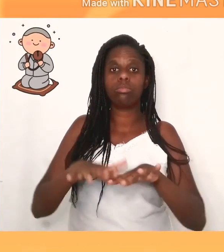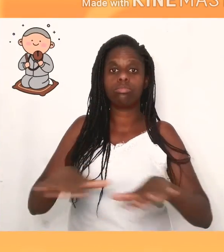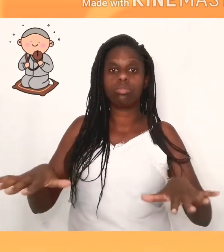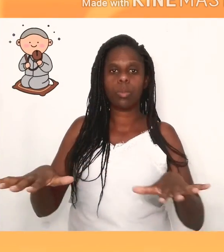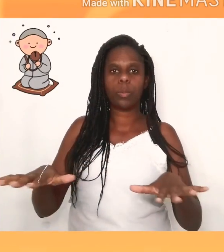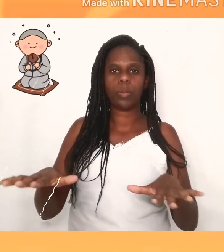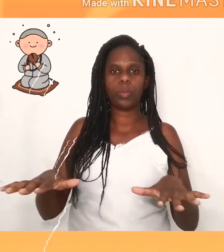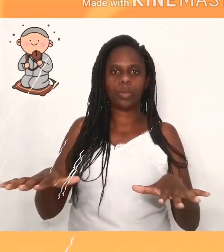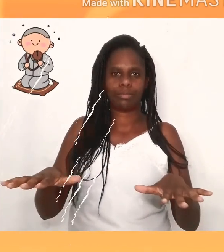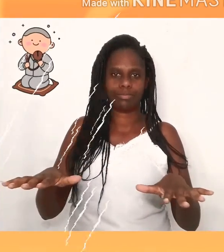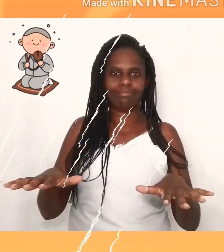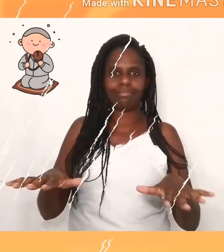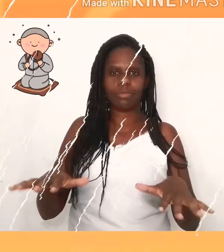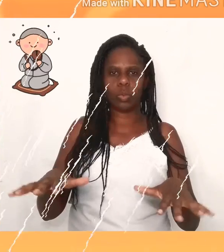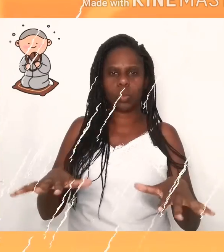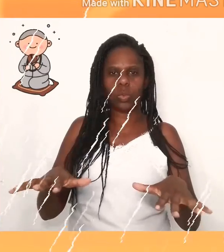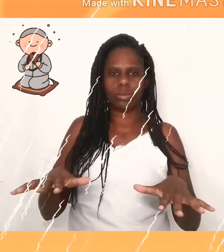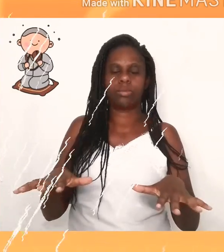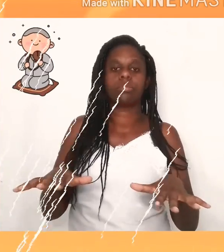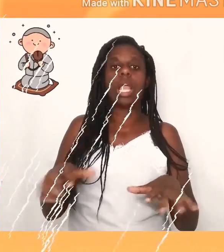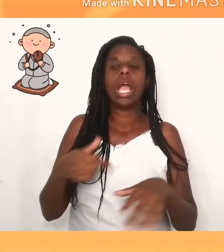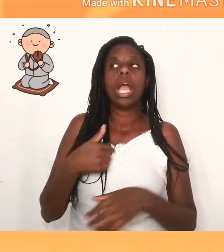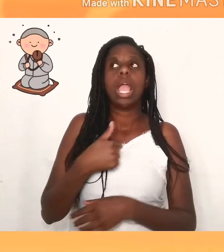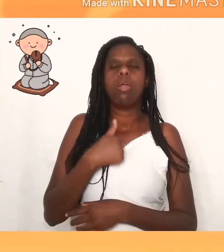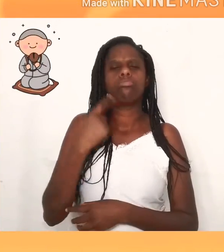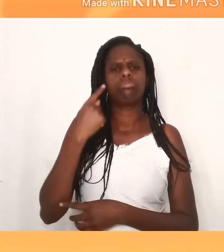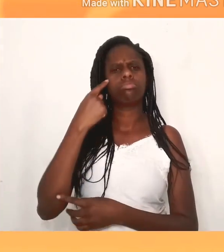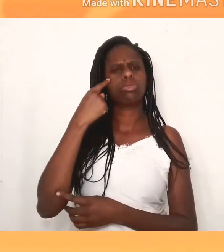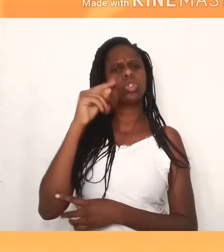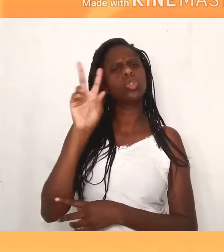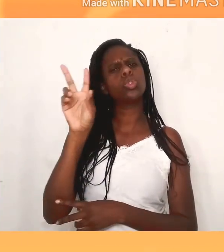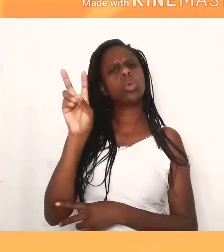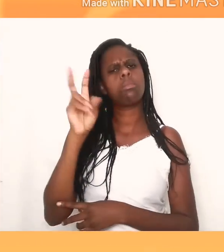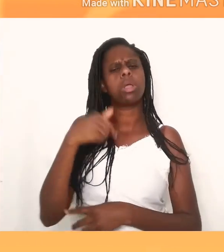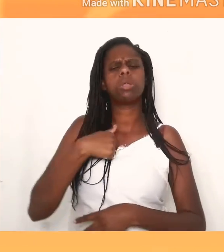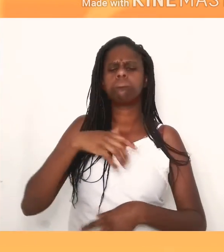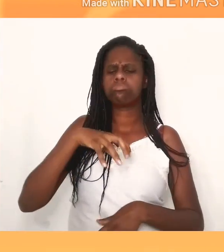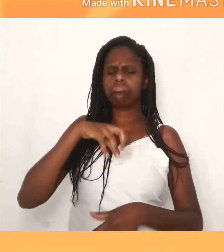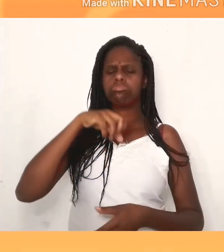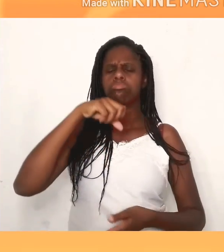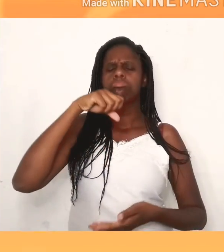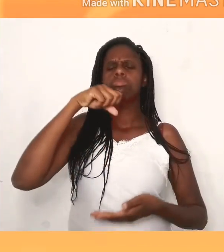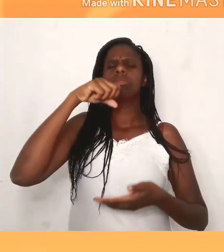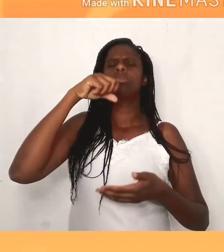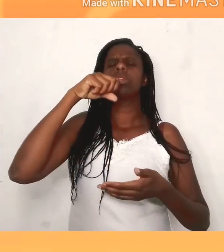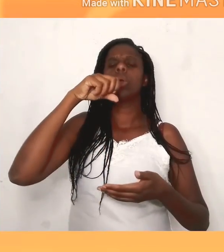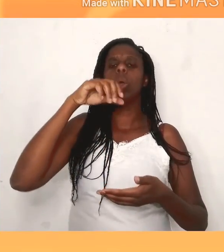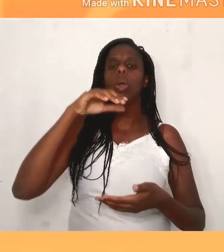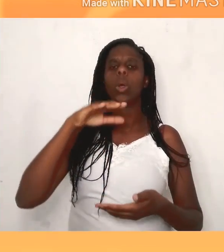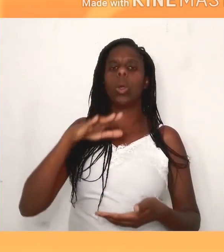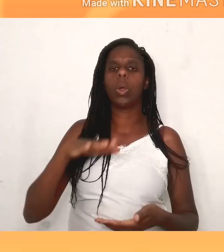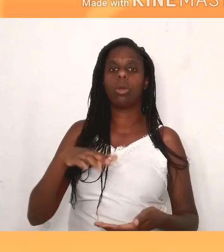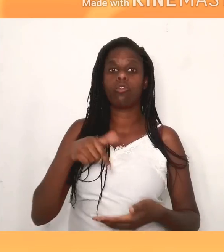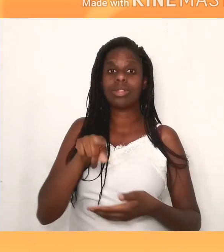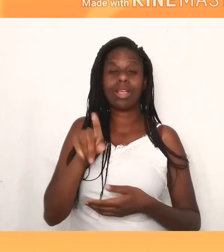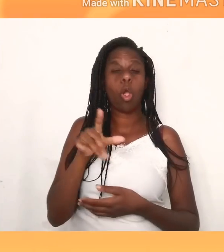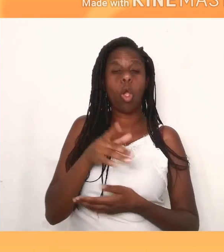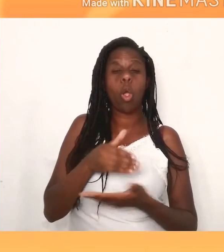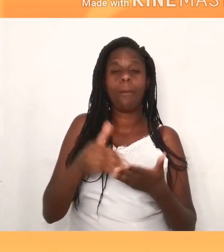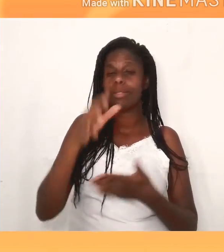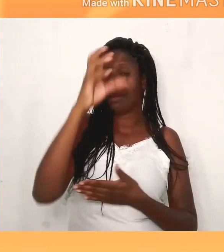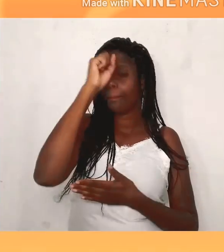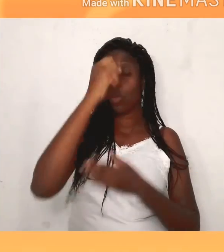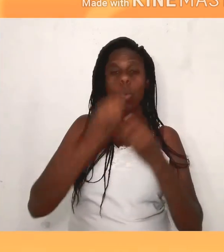do solo. Eu pensei muito, por exemplo, a respeito da respiração, né? Que na prática do yoga você